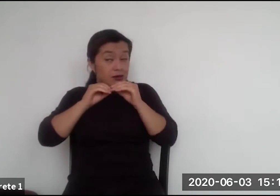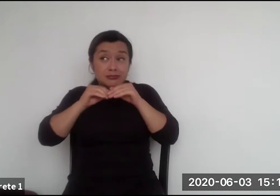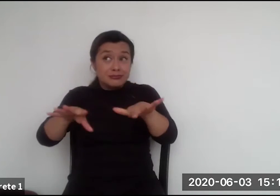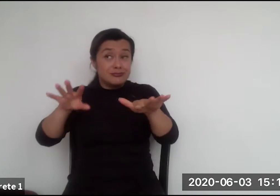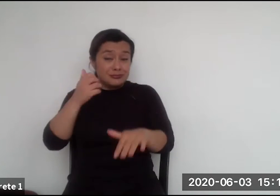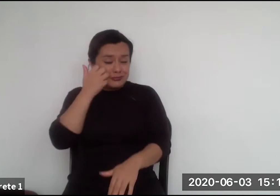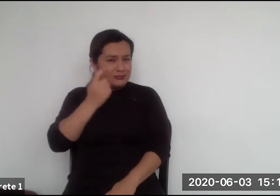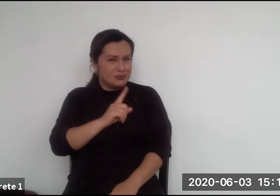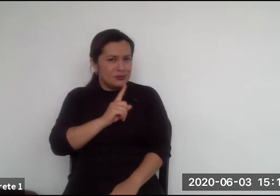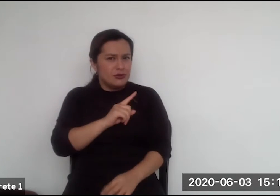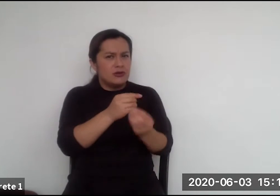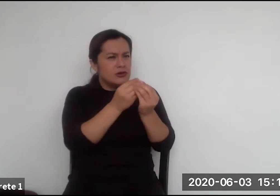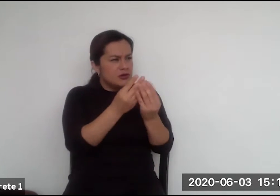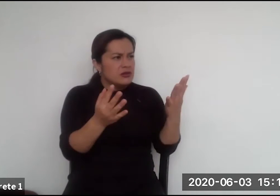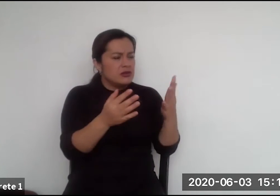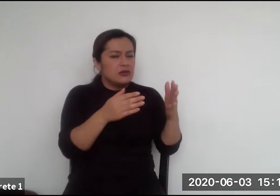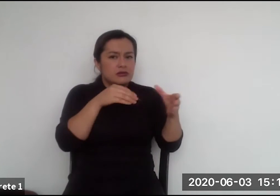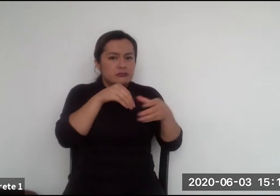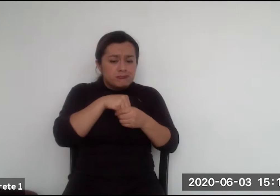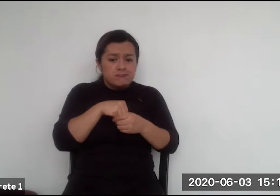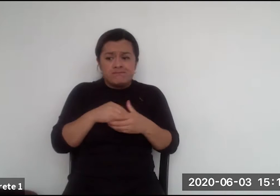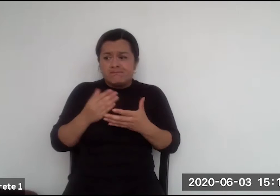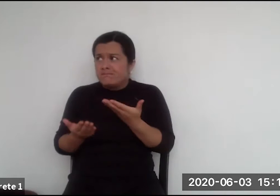la pluralidad de confinamientos.